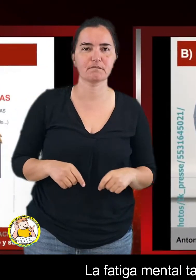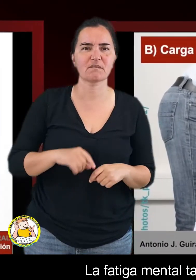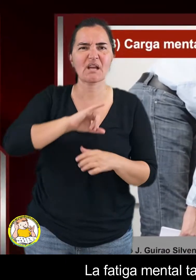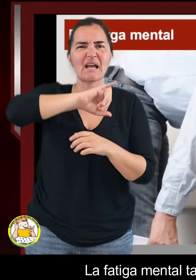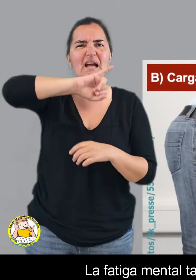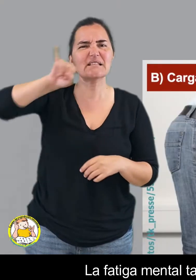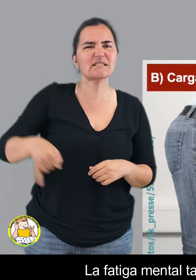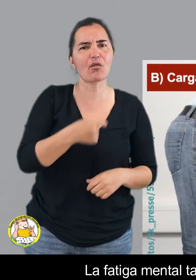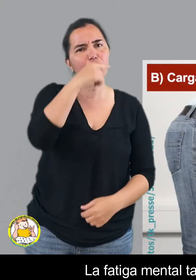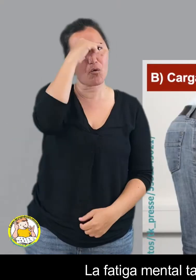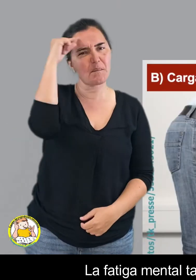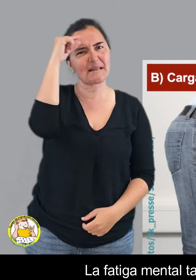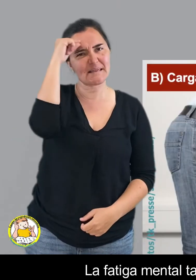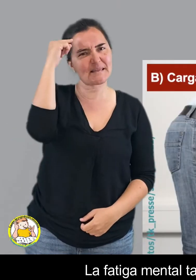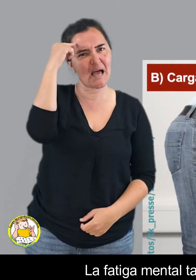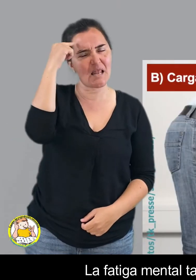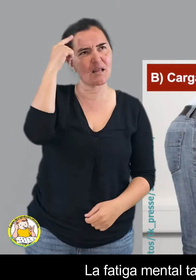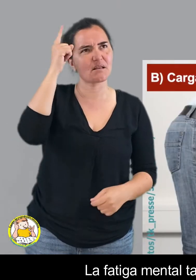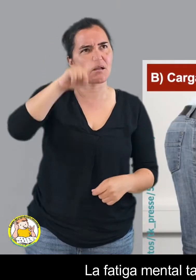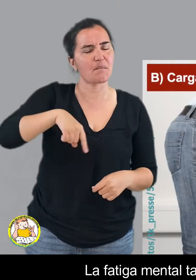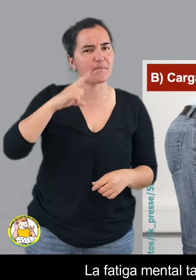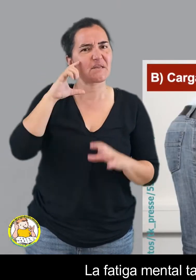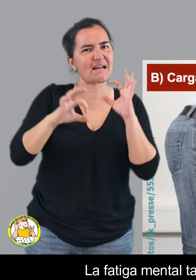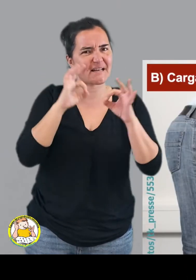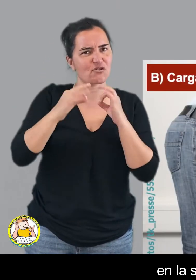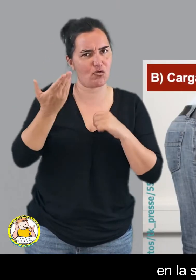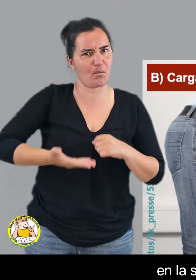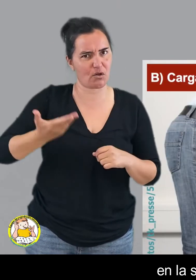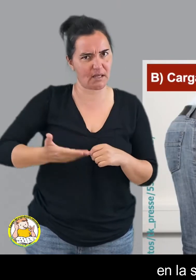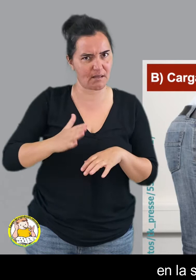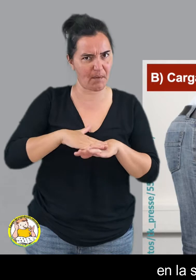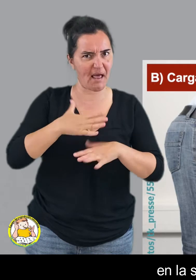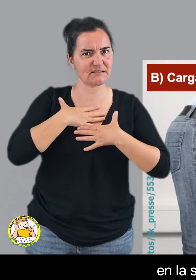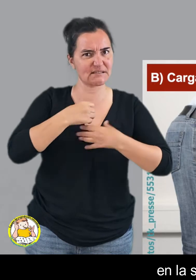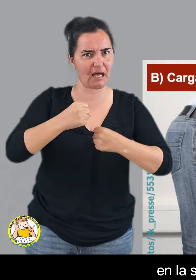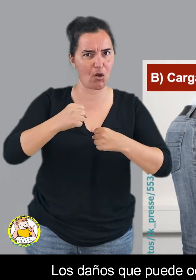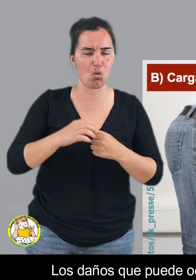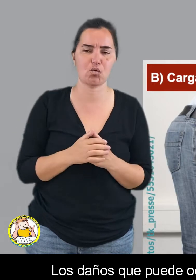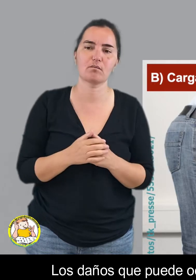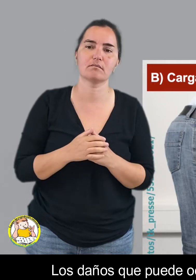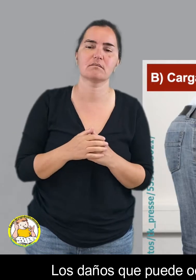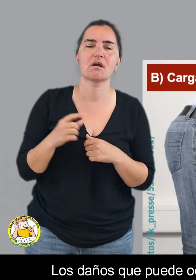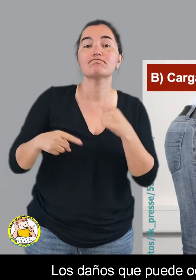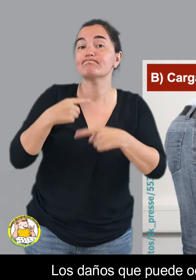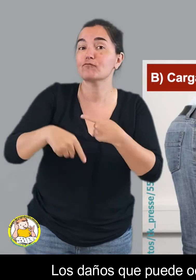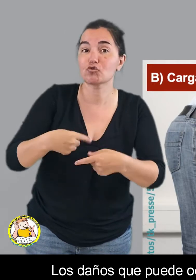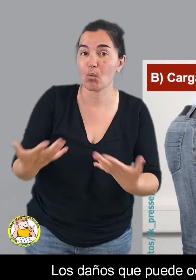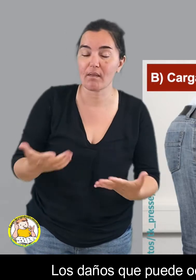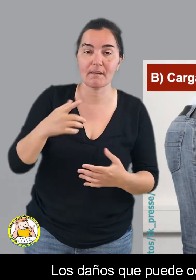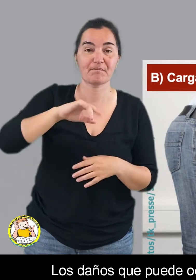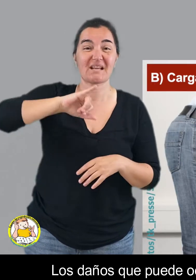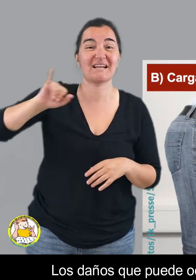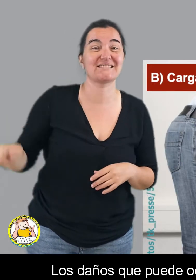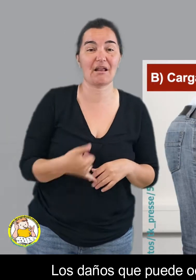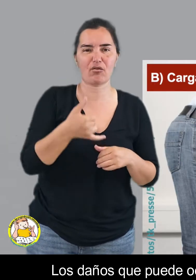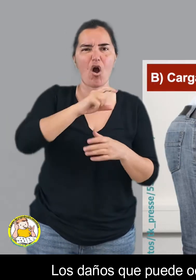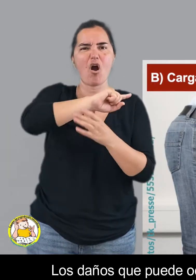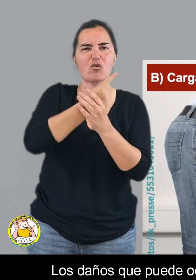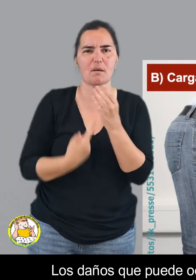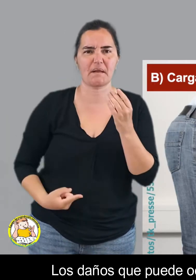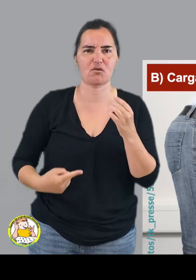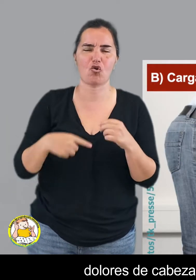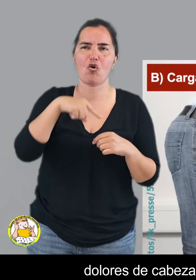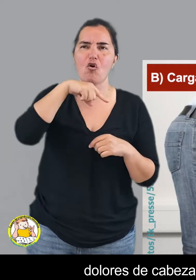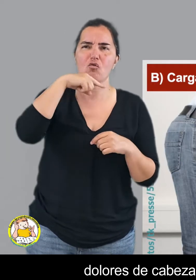La fatiga mental también supone un riesgo importante en la salud de los trabajadores. Los daños que puede ocasionar es el cansancio